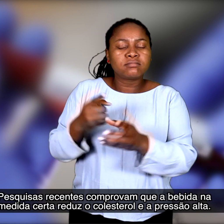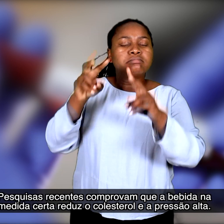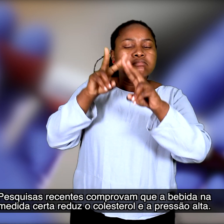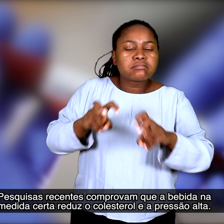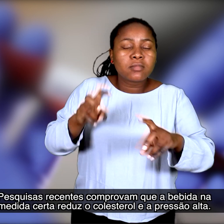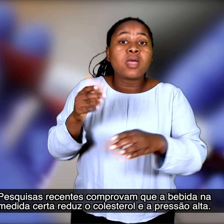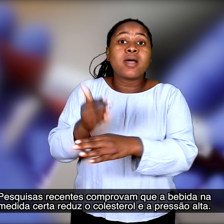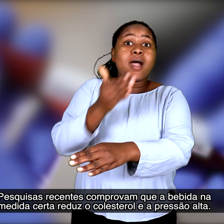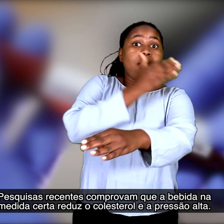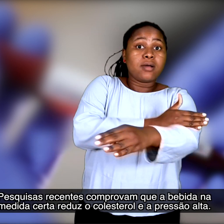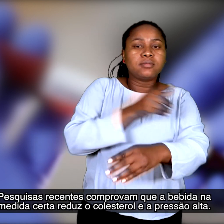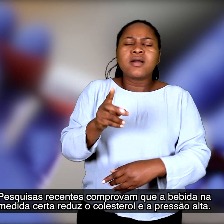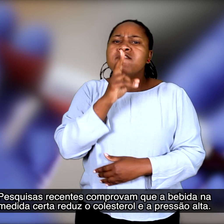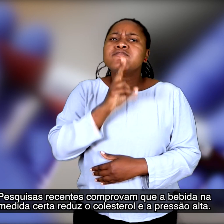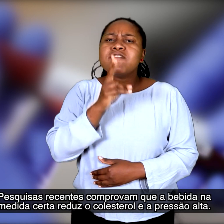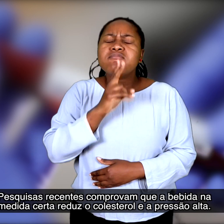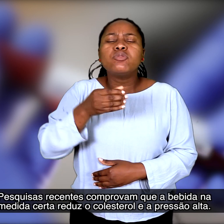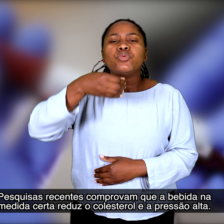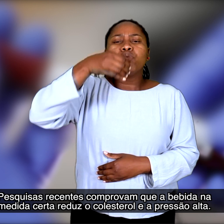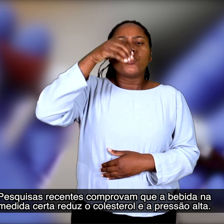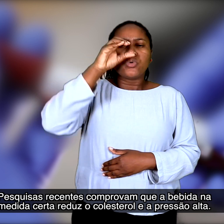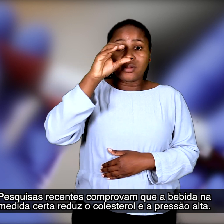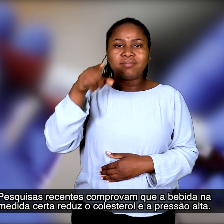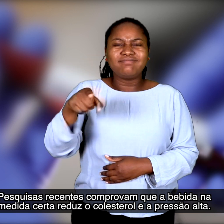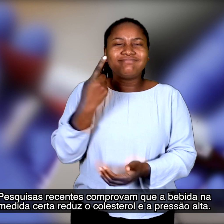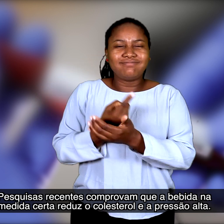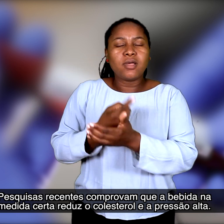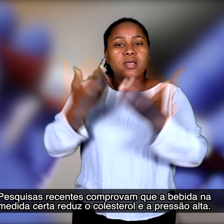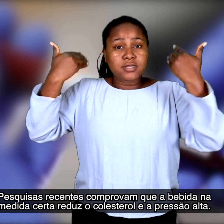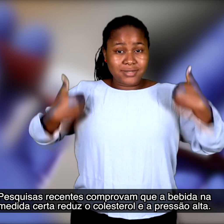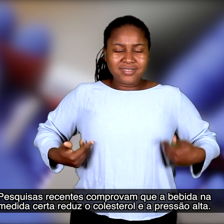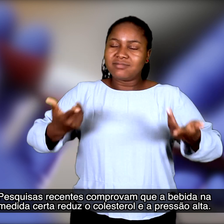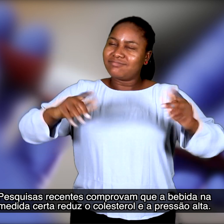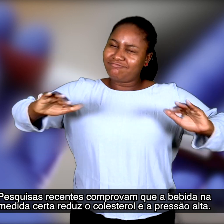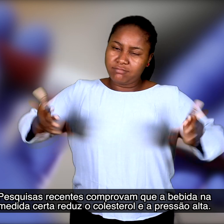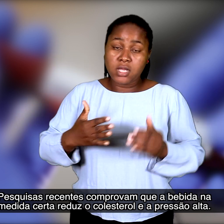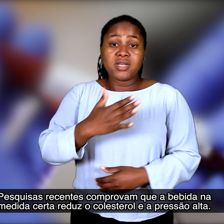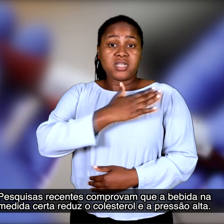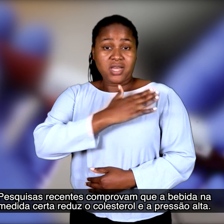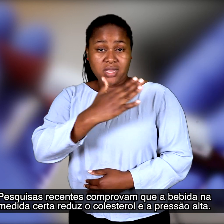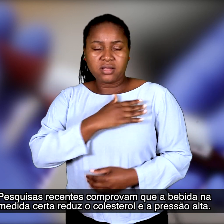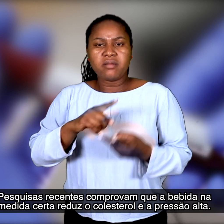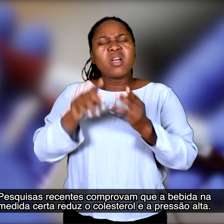Pesquisas recentes comprovam que a bebida na medida certa reduz o colesterol e a pressão alta.